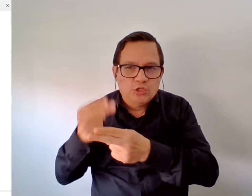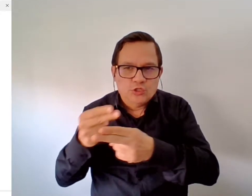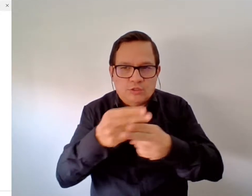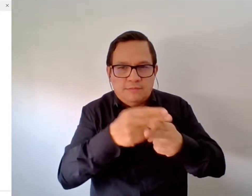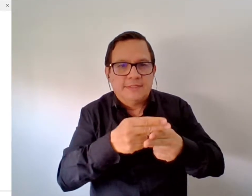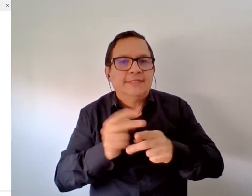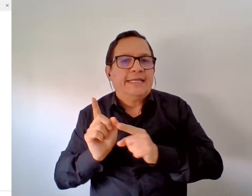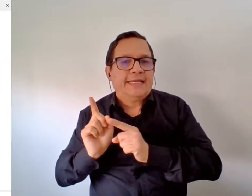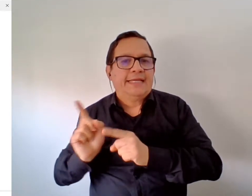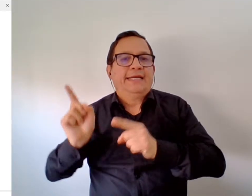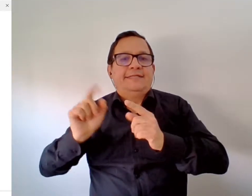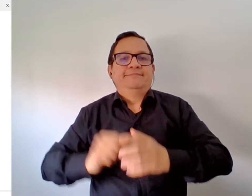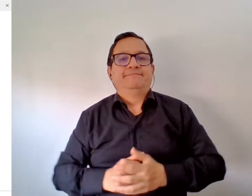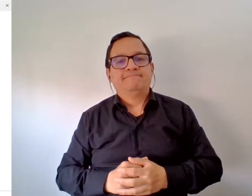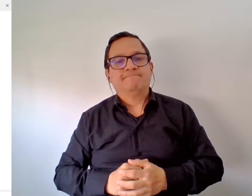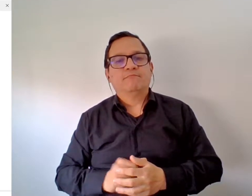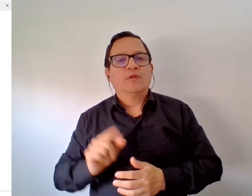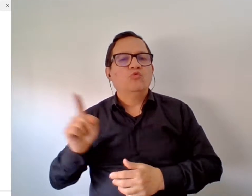http://3ubs:/facebook.com/bluestarlinux/.